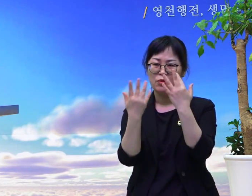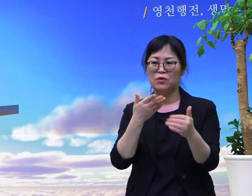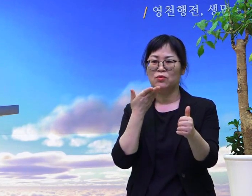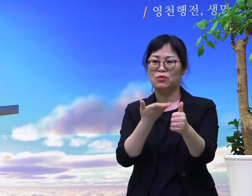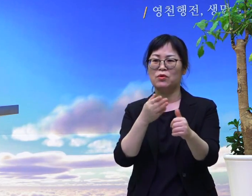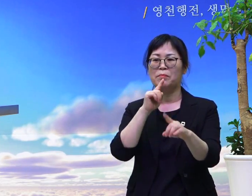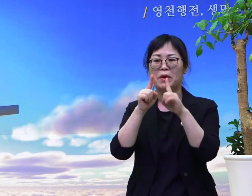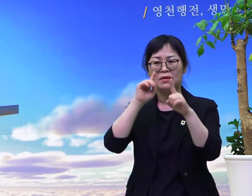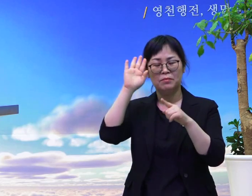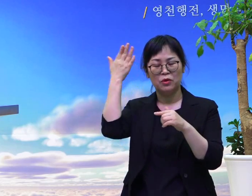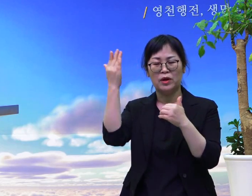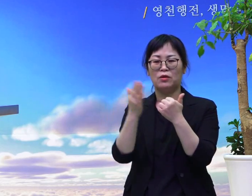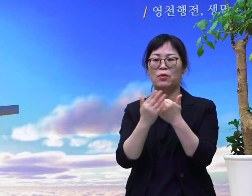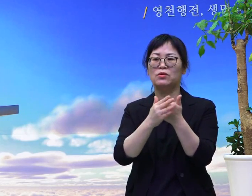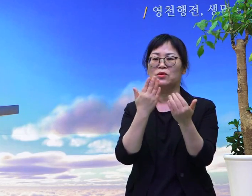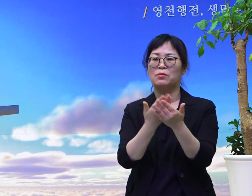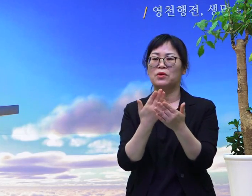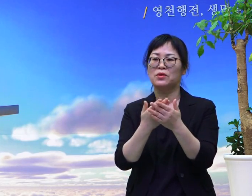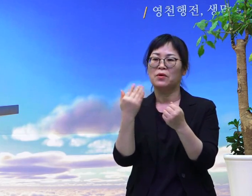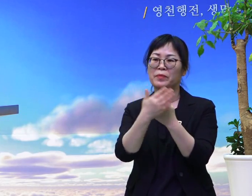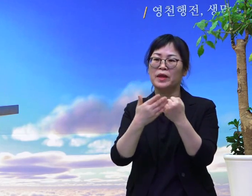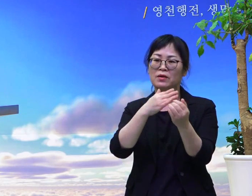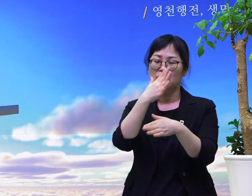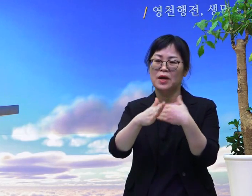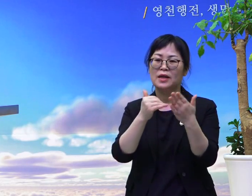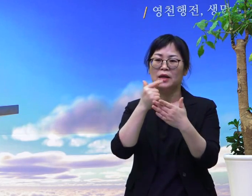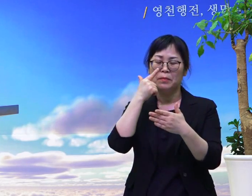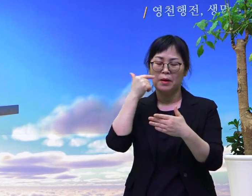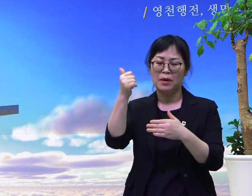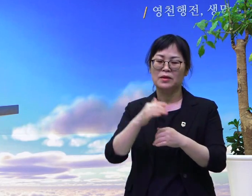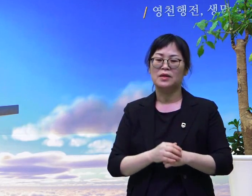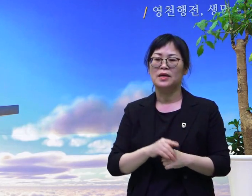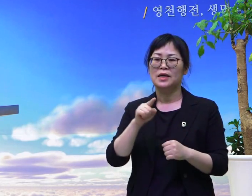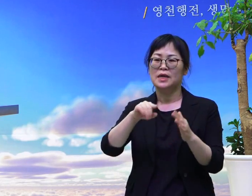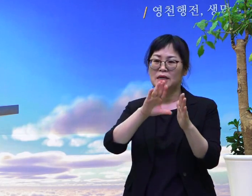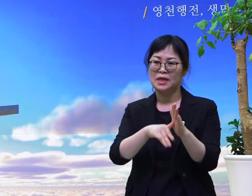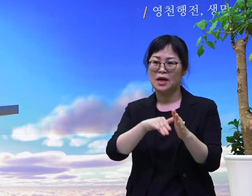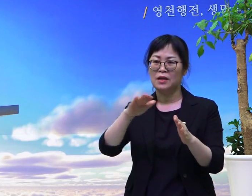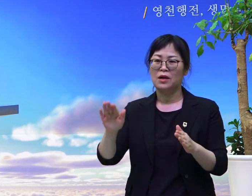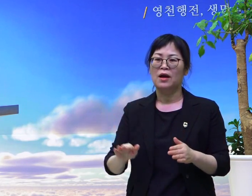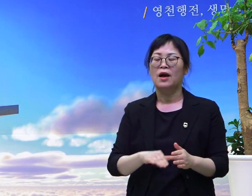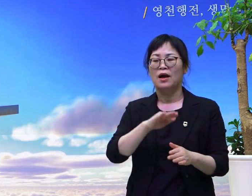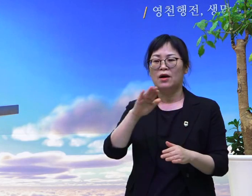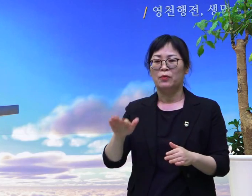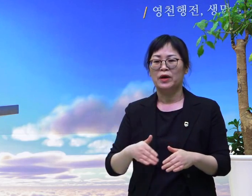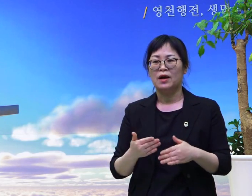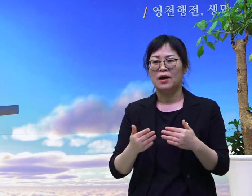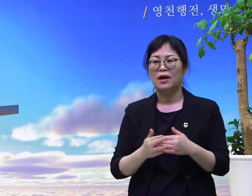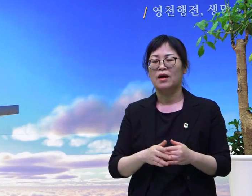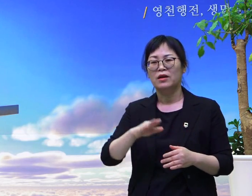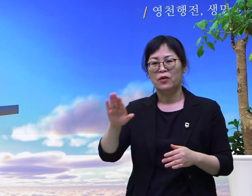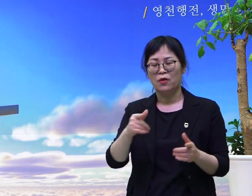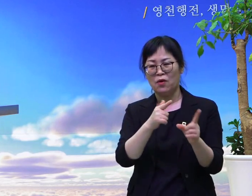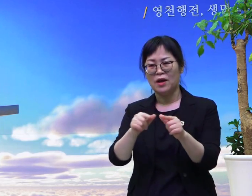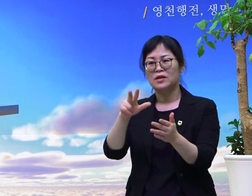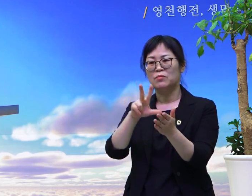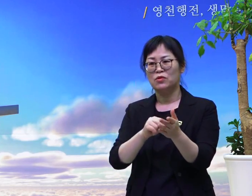하여 주시옵소서. 은혜로우신 하나님 아버지, 이 시간 영적인 문제, 경제적인